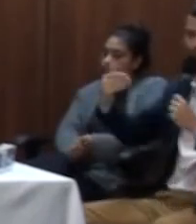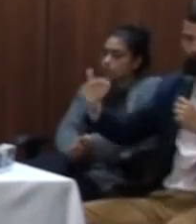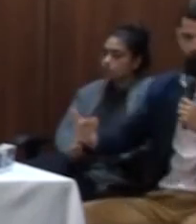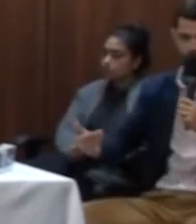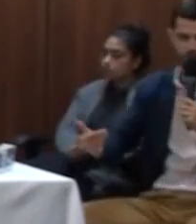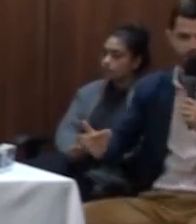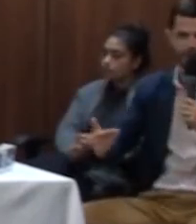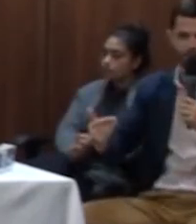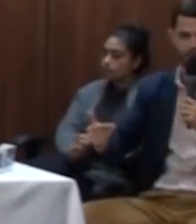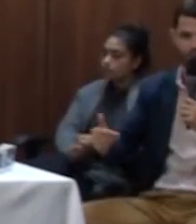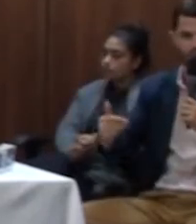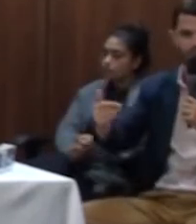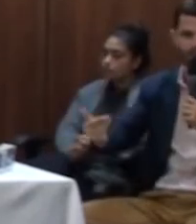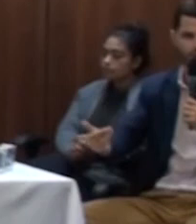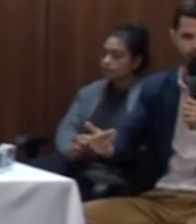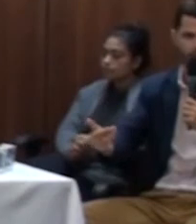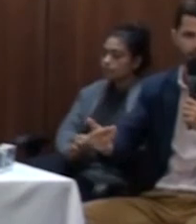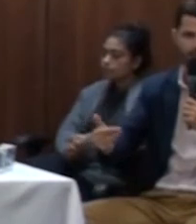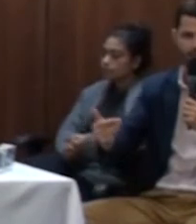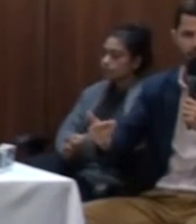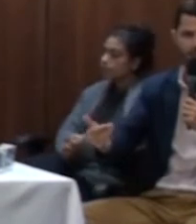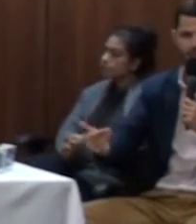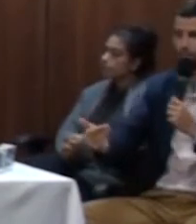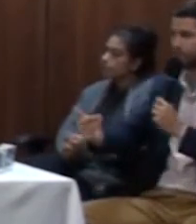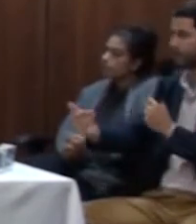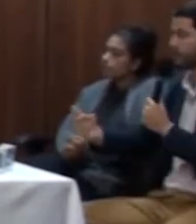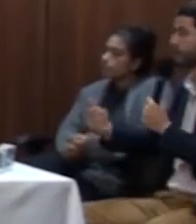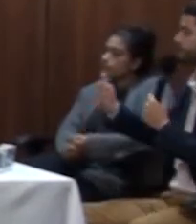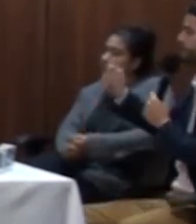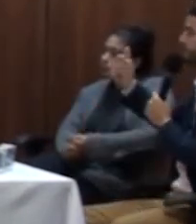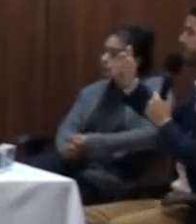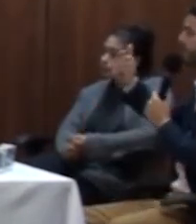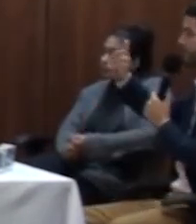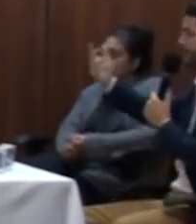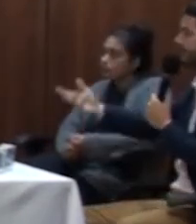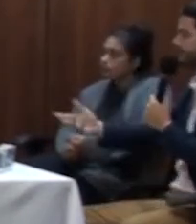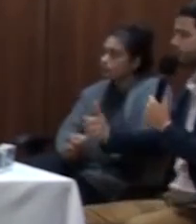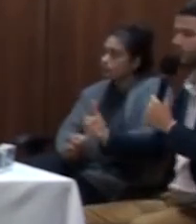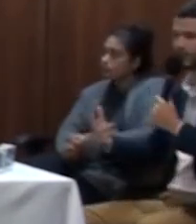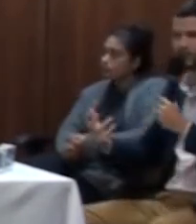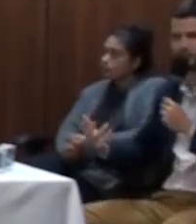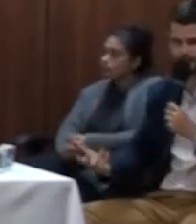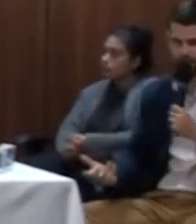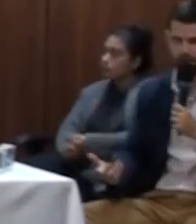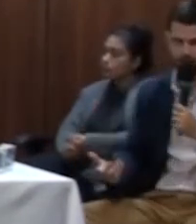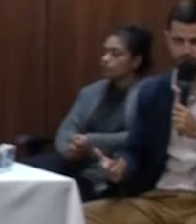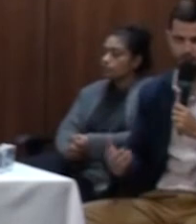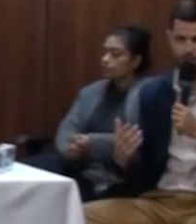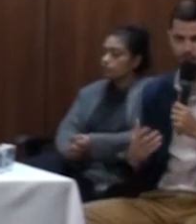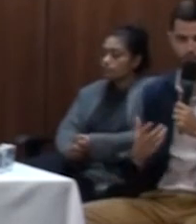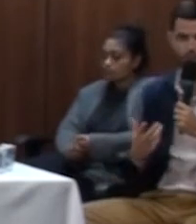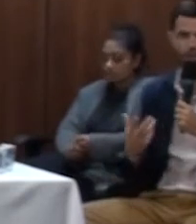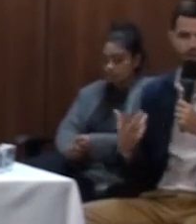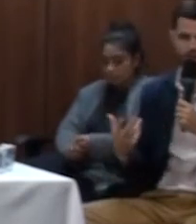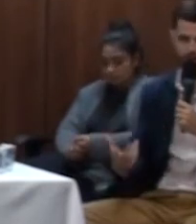e ligado a isso tudo, num passo quase que imediatamente subsequente, a apresentação de um projeto de expansão desse serviço. Eu